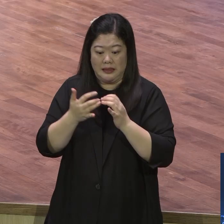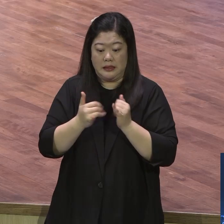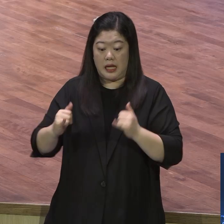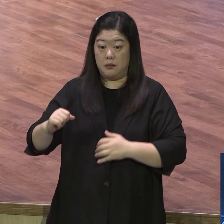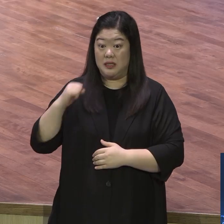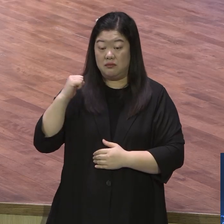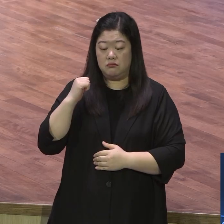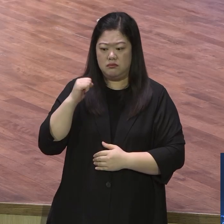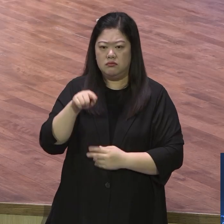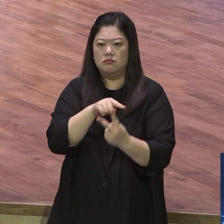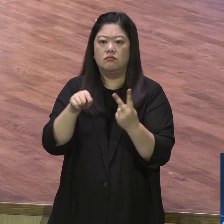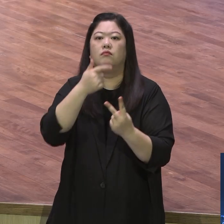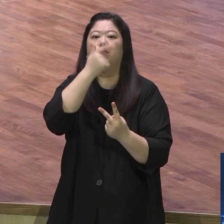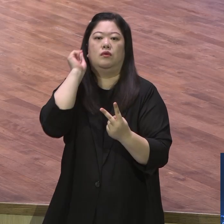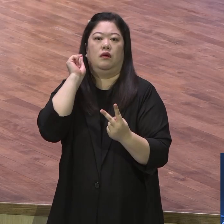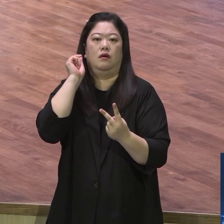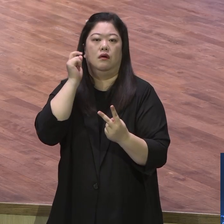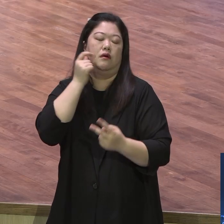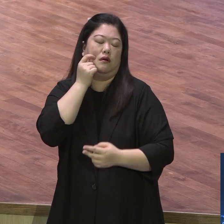말이에요 두 개 두 말 다